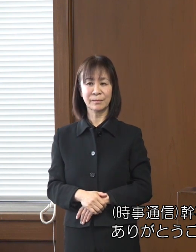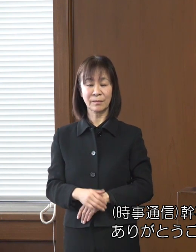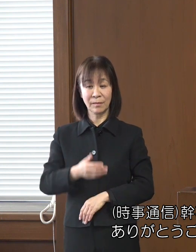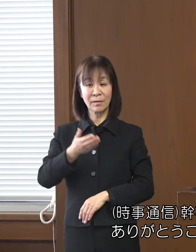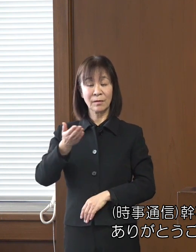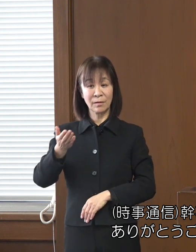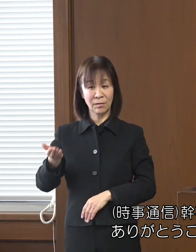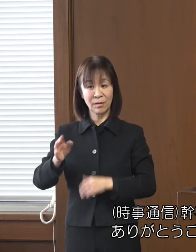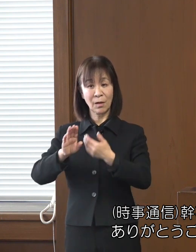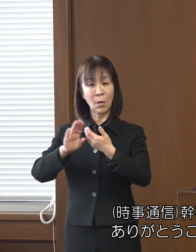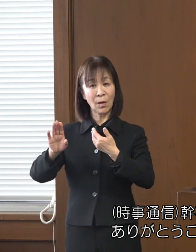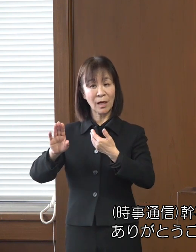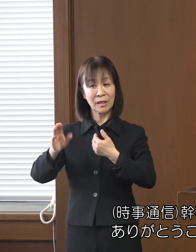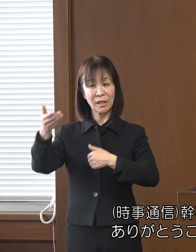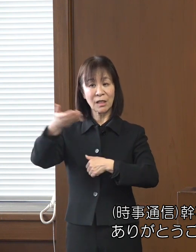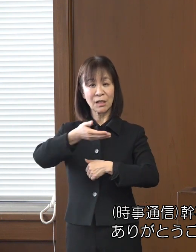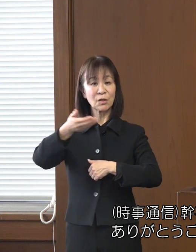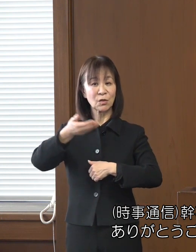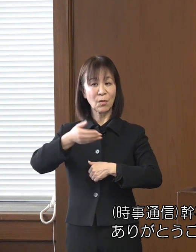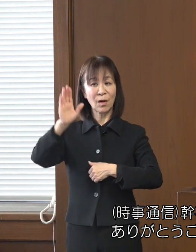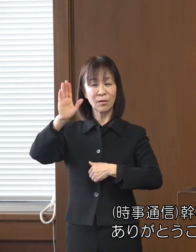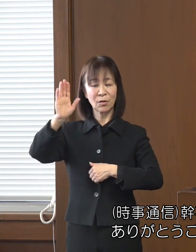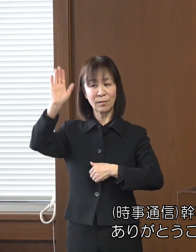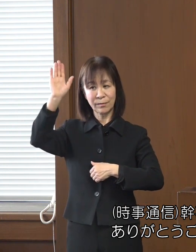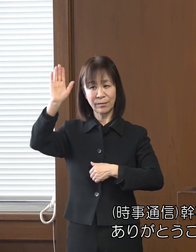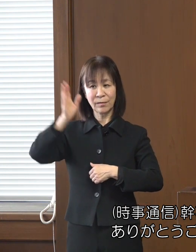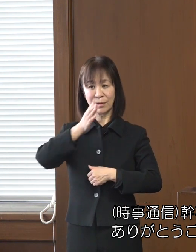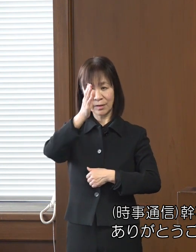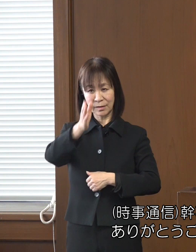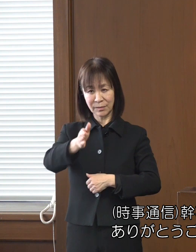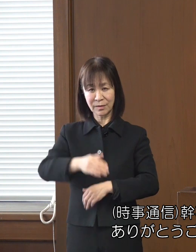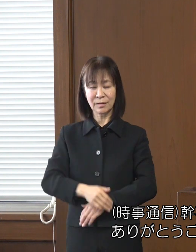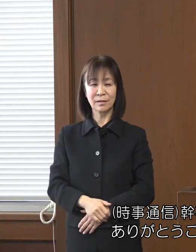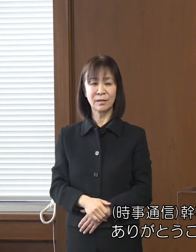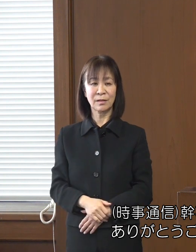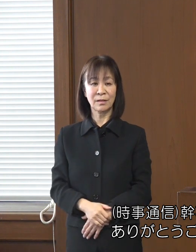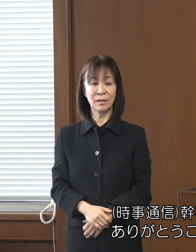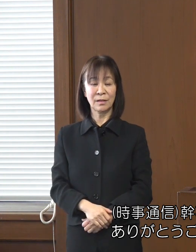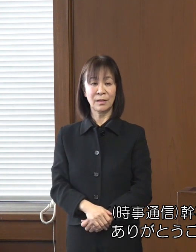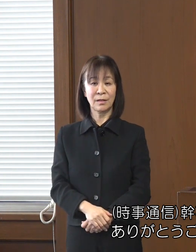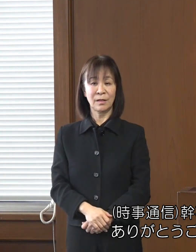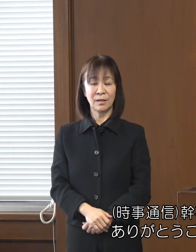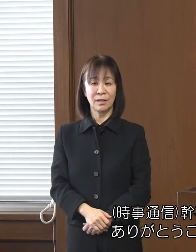それでは他に質問のある方、挙手をお願いいたします。